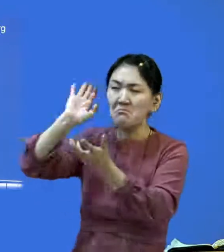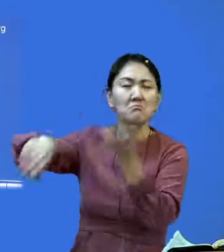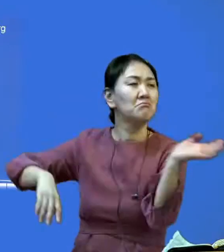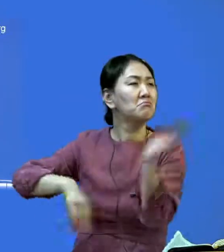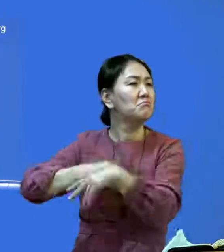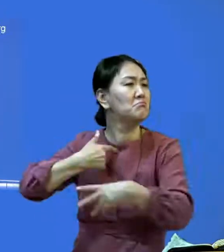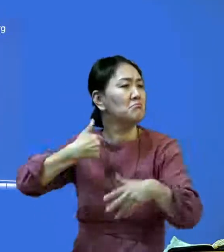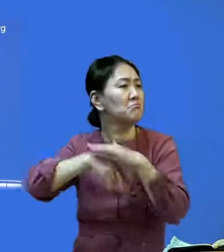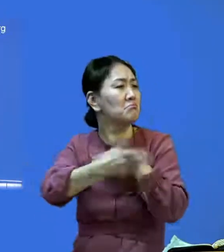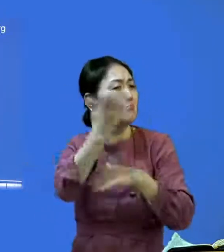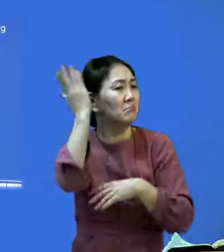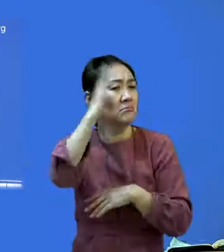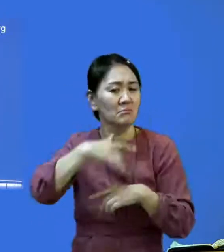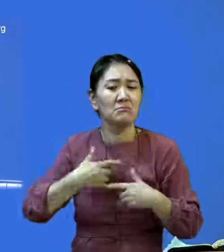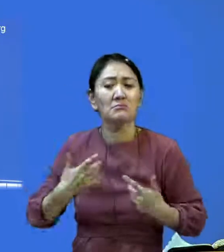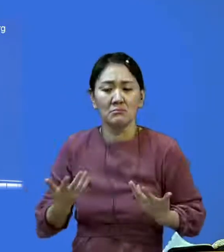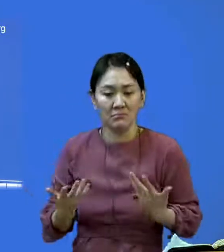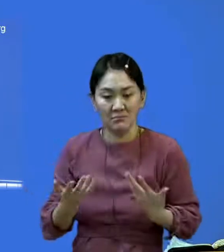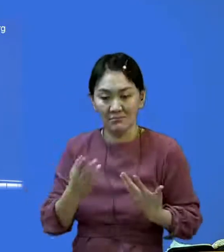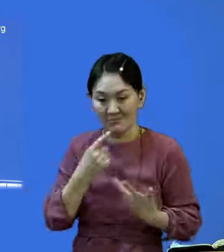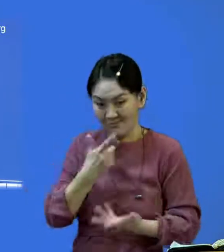зүхтах хүлээ.